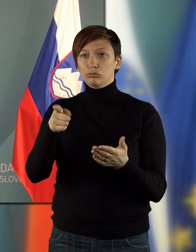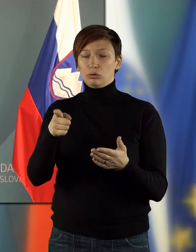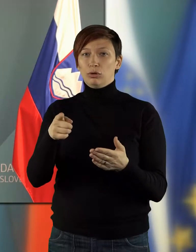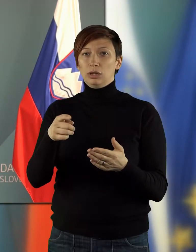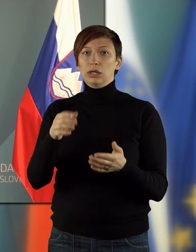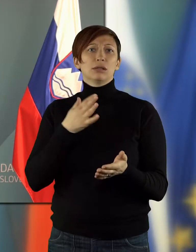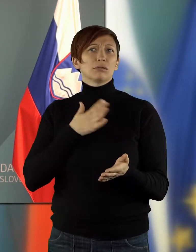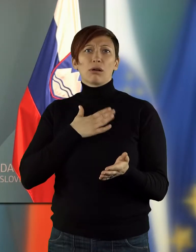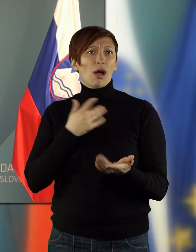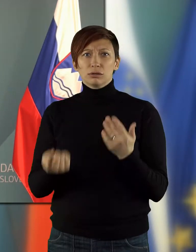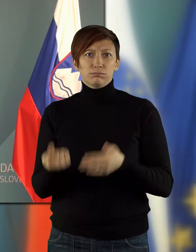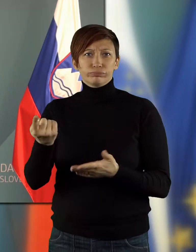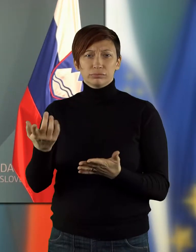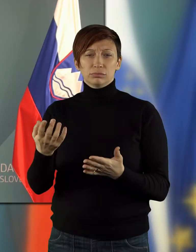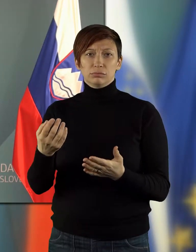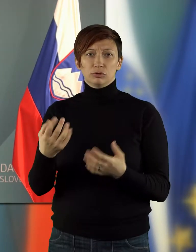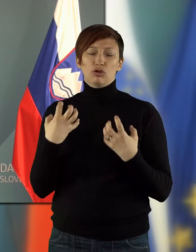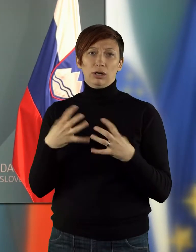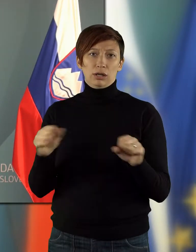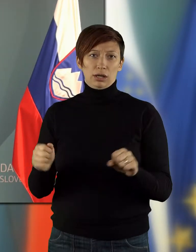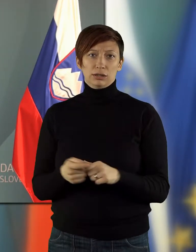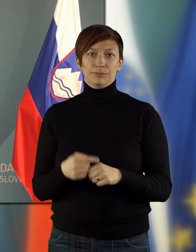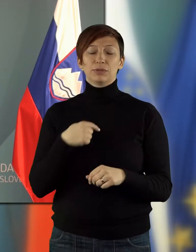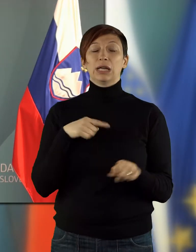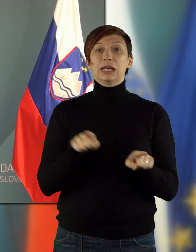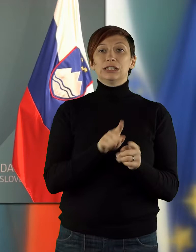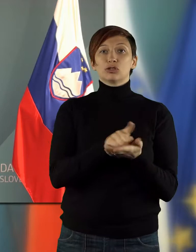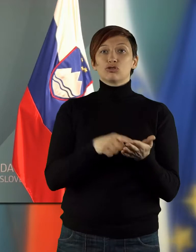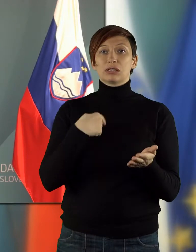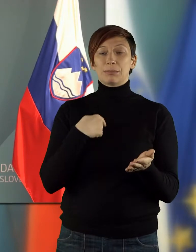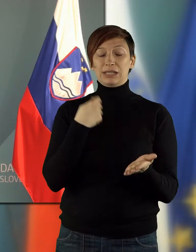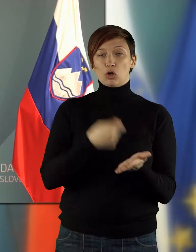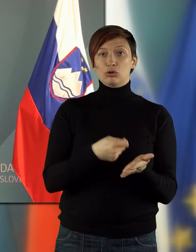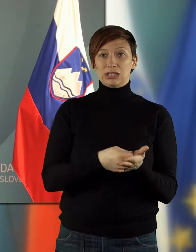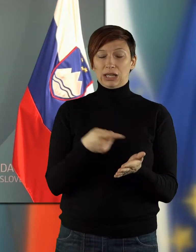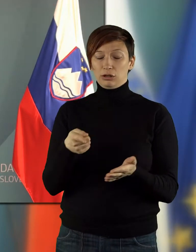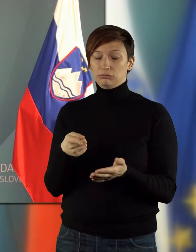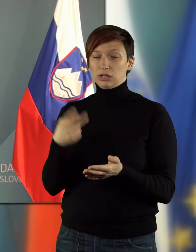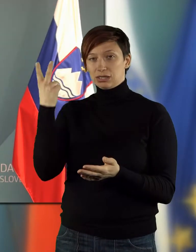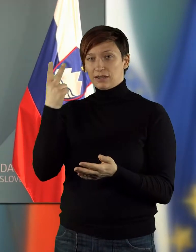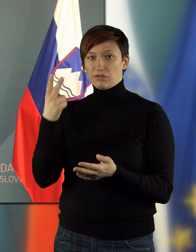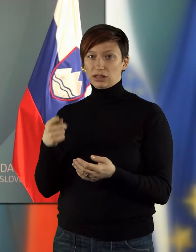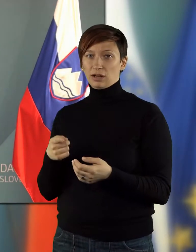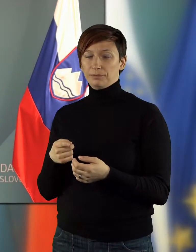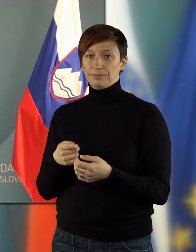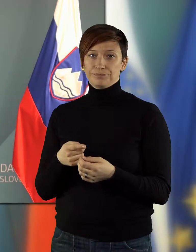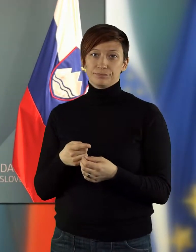sprožil takšno dejanje in s kakšnimi motivi. Hkrati sem ocenil, da seveda